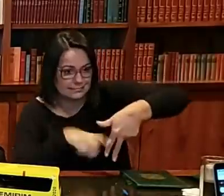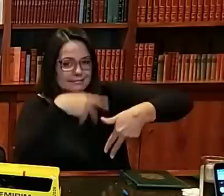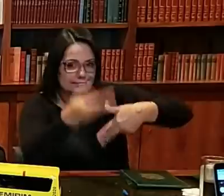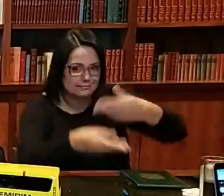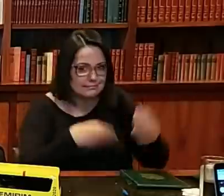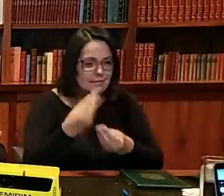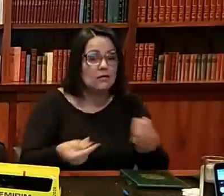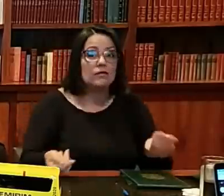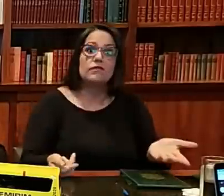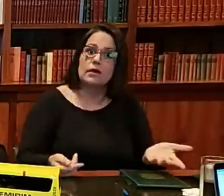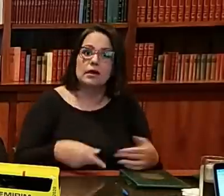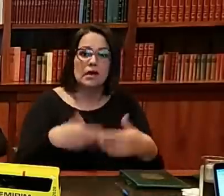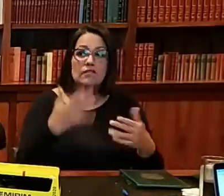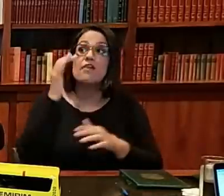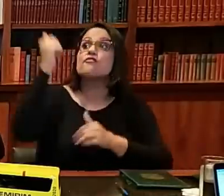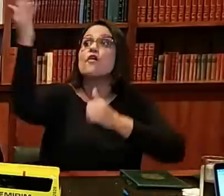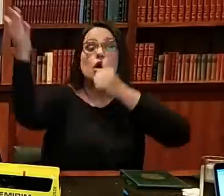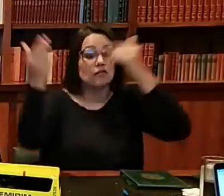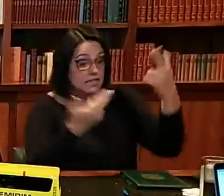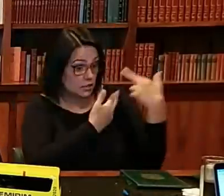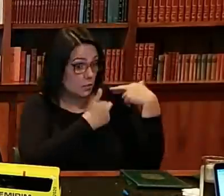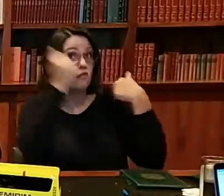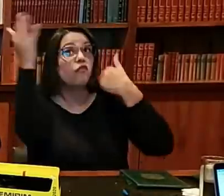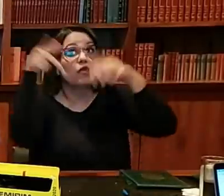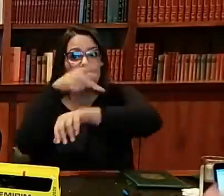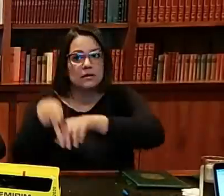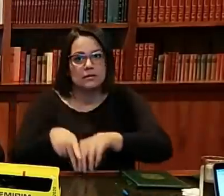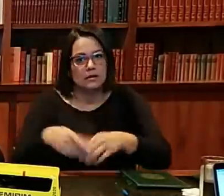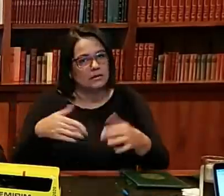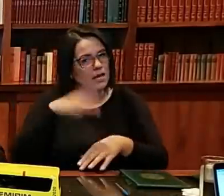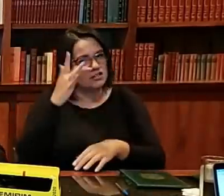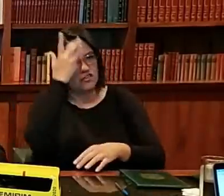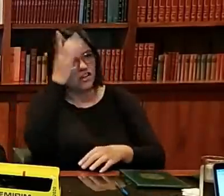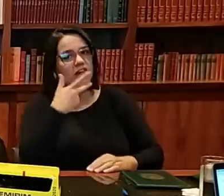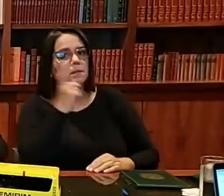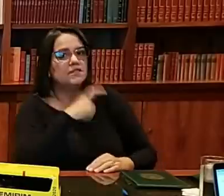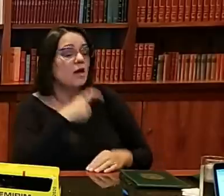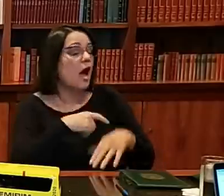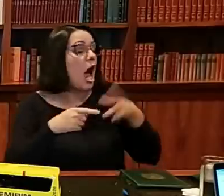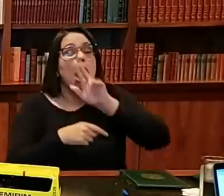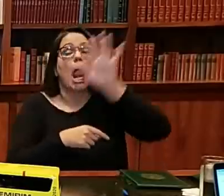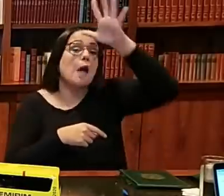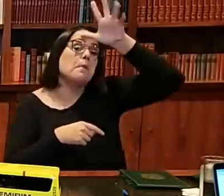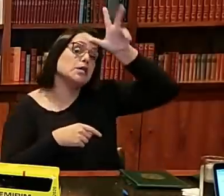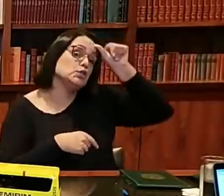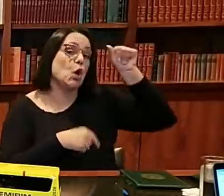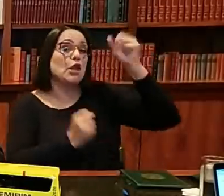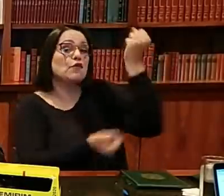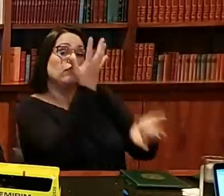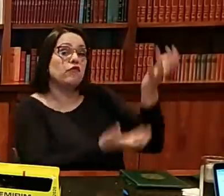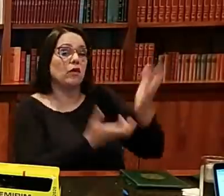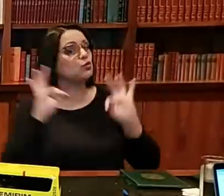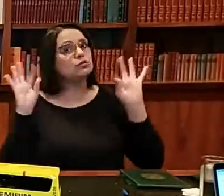mostrar é difícil. É mais fácil mentir, né? Ah, tá tudo pegando fogo lá. Esse governo é insensível, é mais fácil. E todo mundo bate palma. Tem que mostrar a